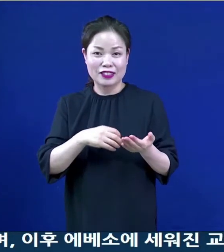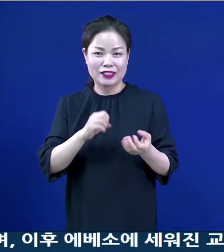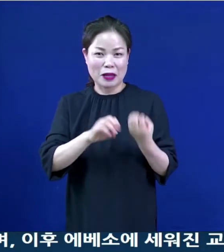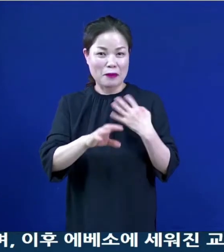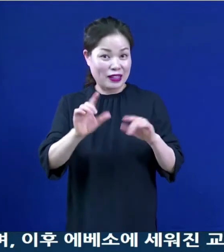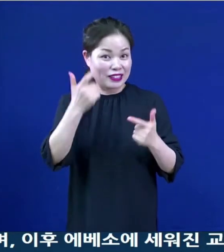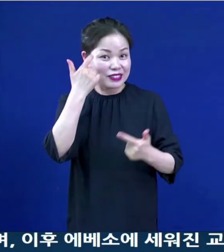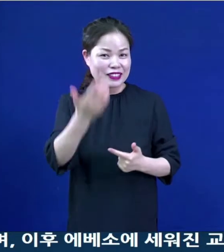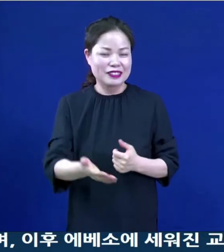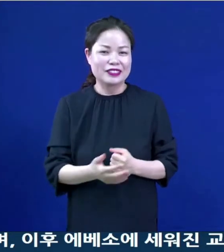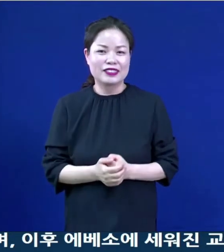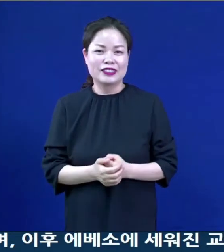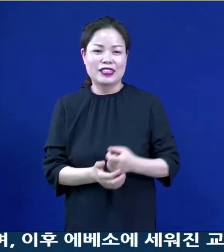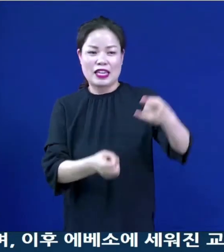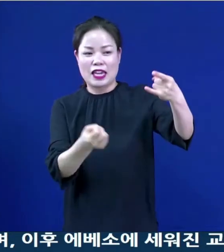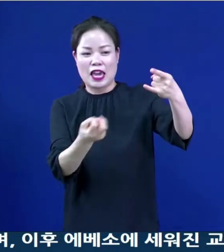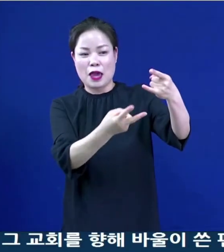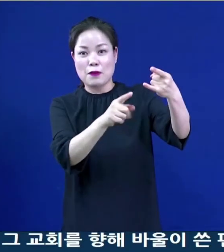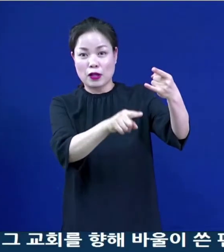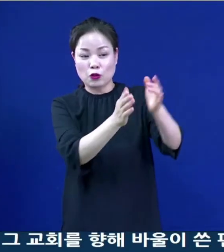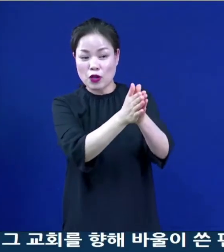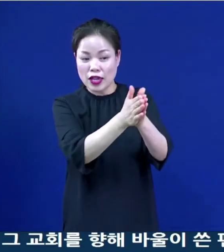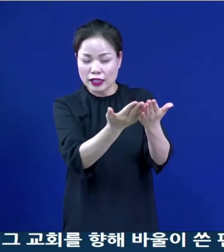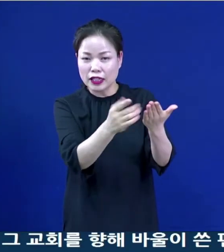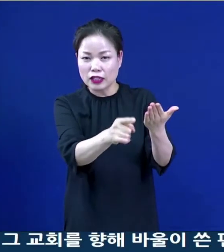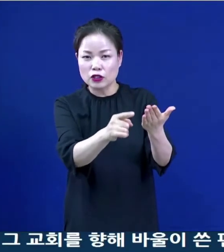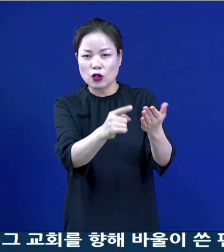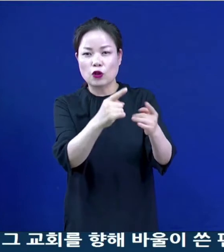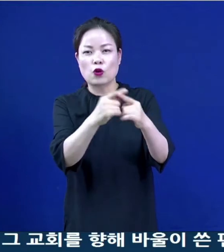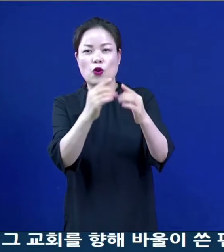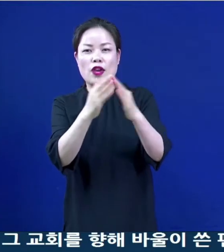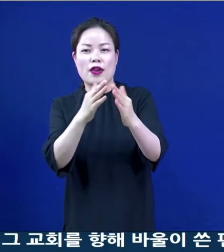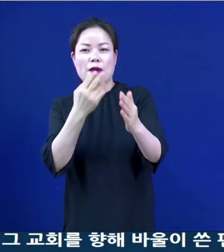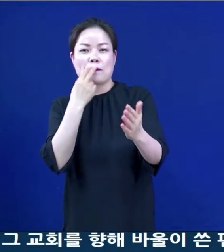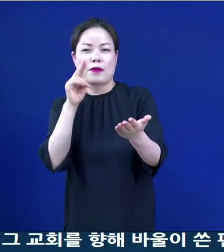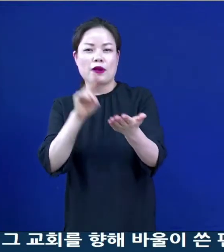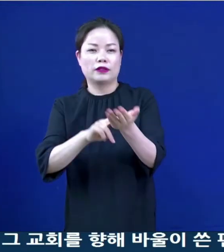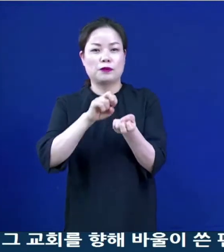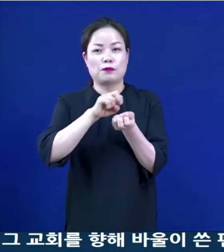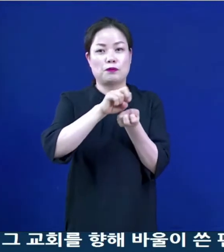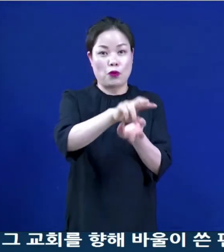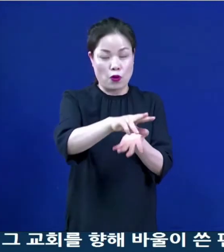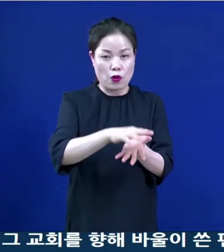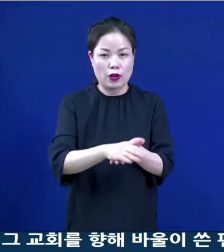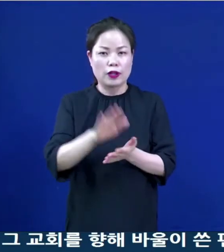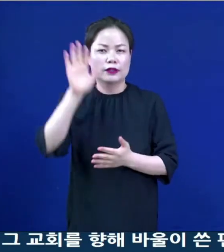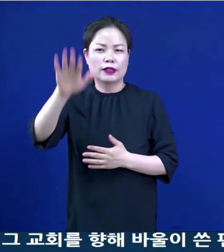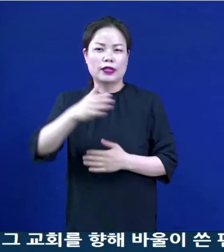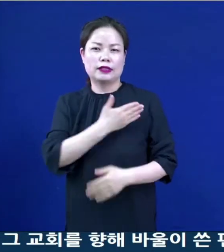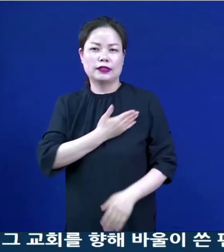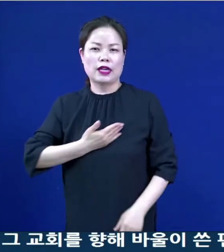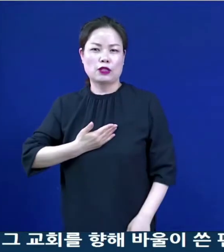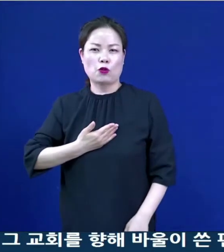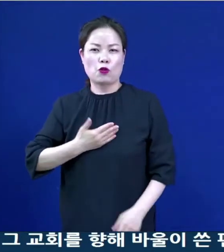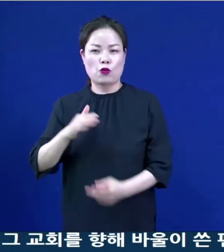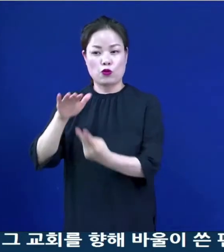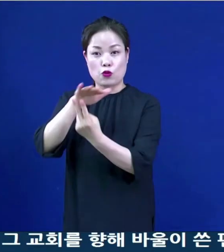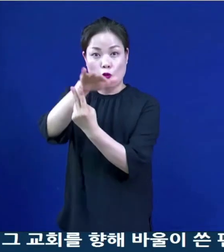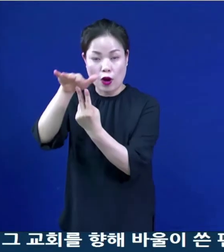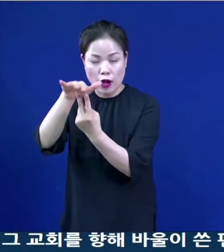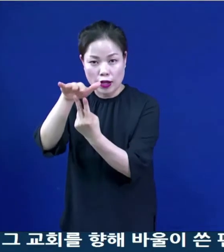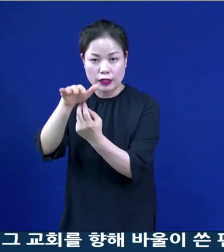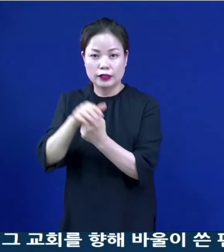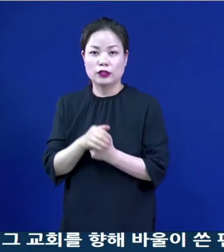그래서 이제 에베소서는 바울이 이 에베소에 있는 교회에다 편지를 썼고요. 한참 뒤에 사도 요한도